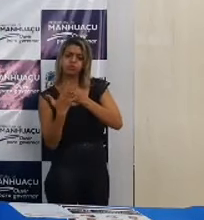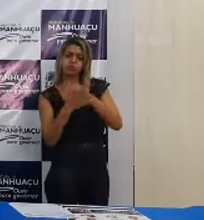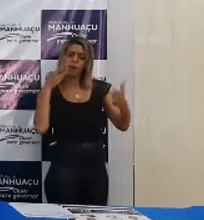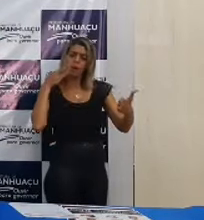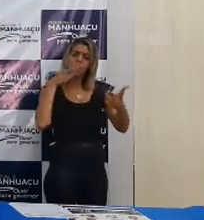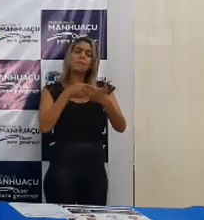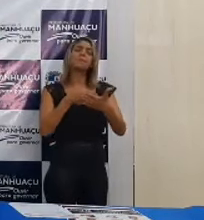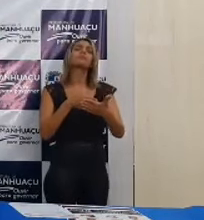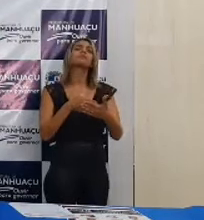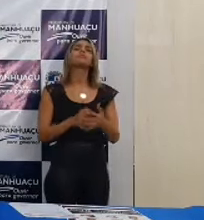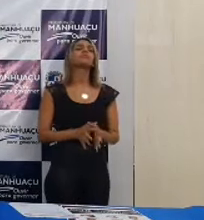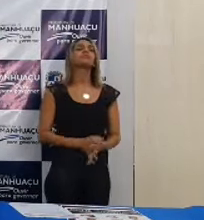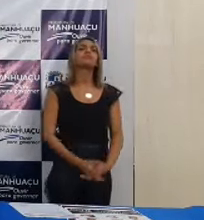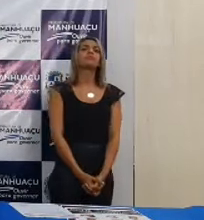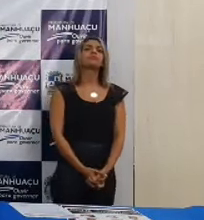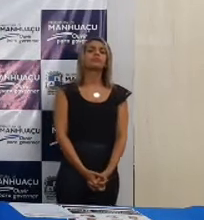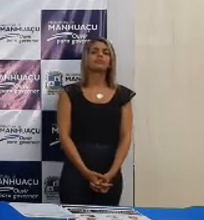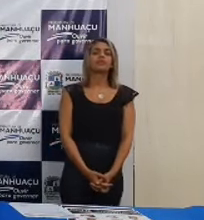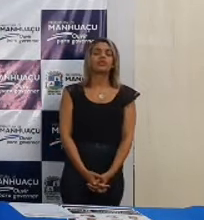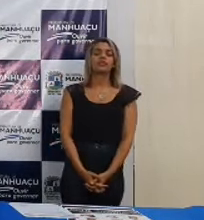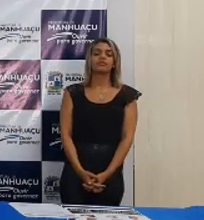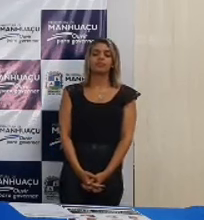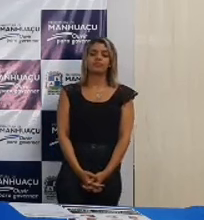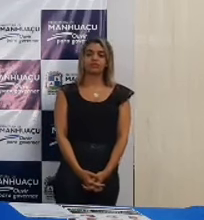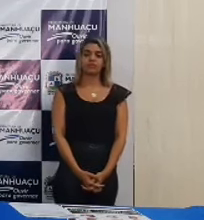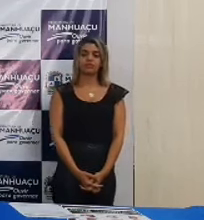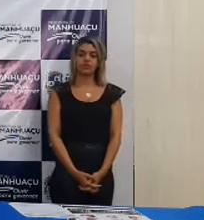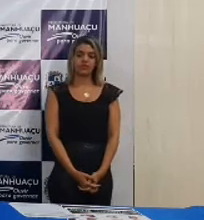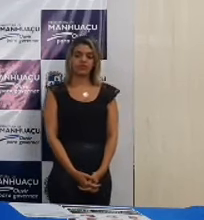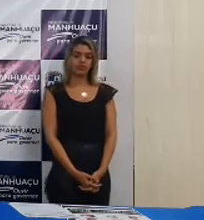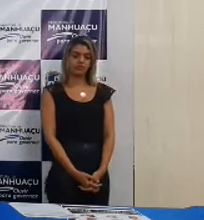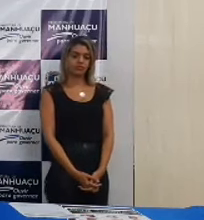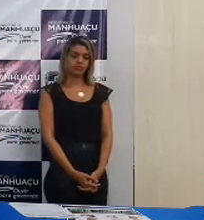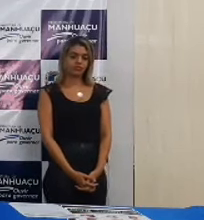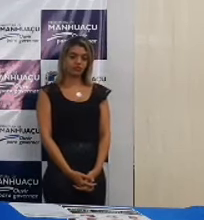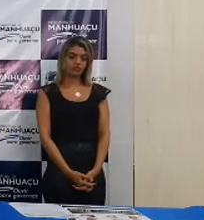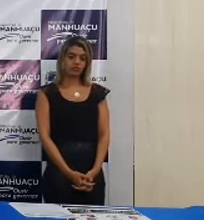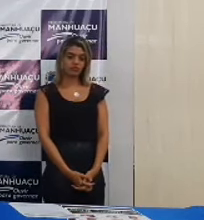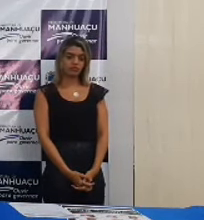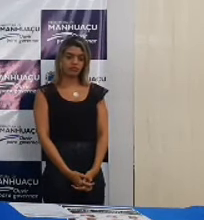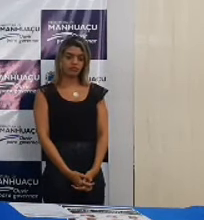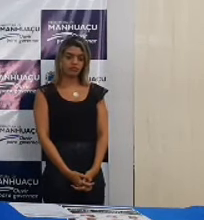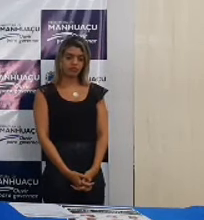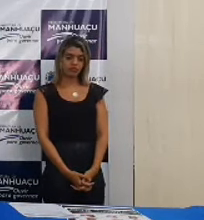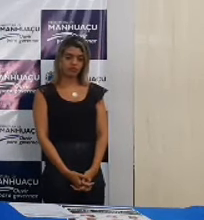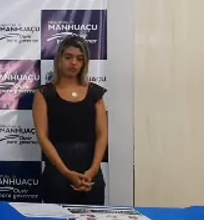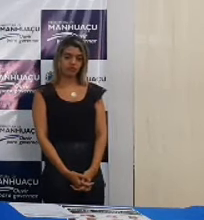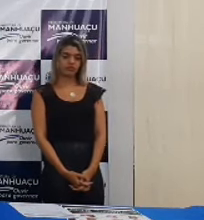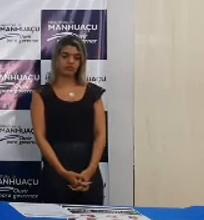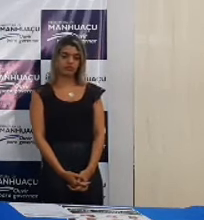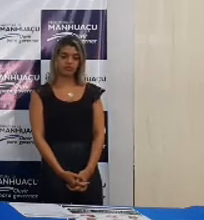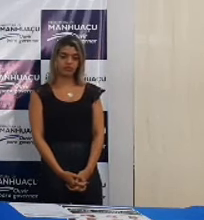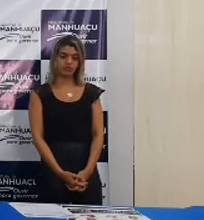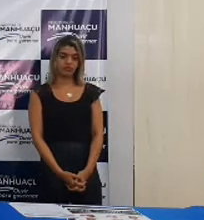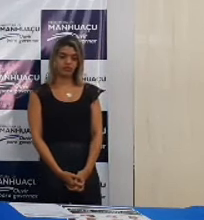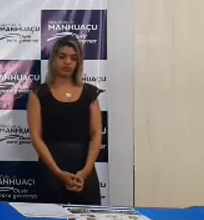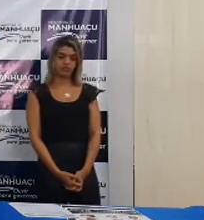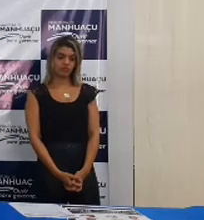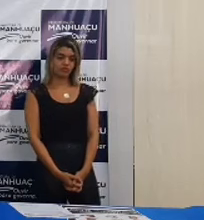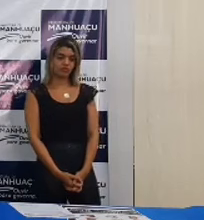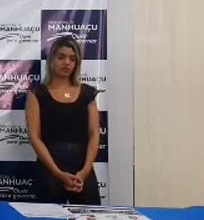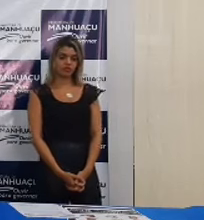propuseram na última reunião, um colocou que tem 2 outdoor, à disposição para a gente divulgar essa campanha.